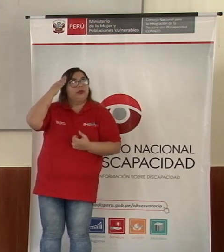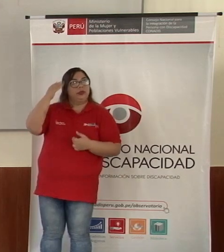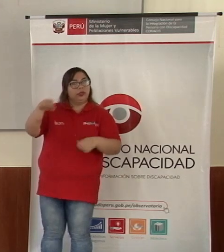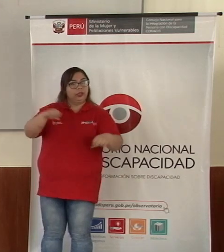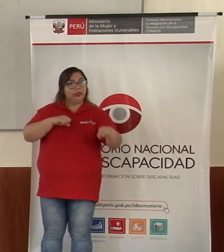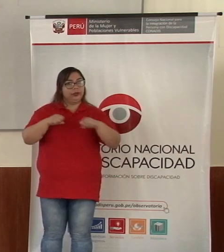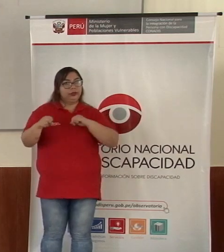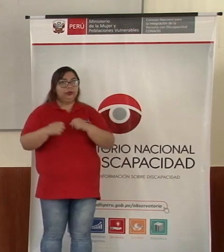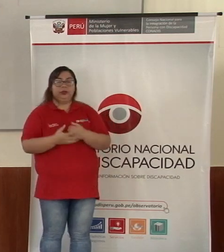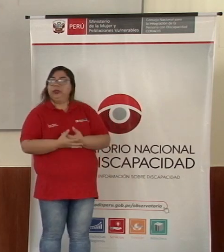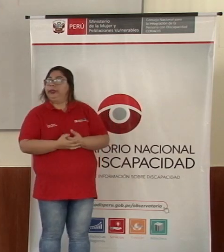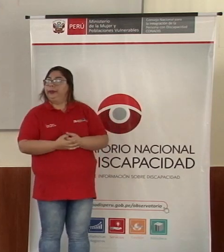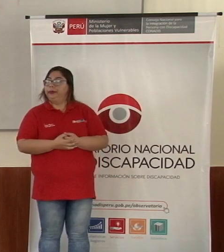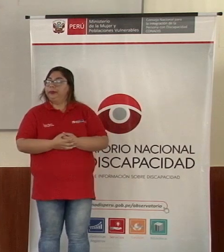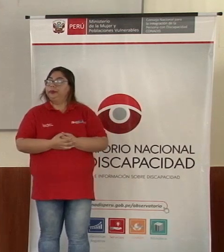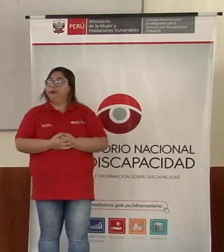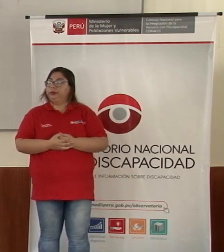ejercicio.